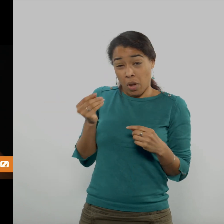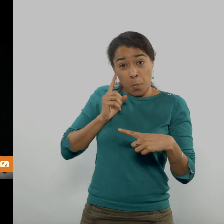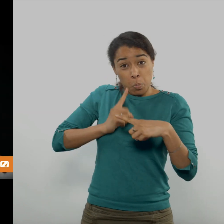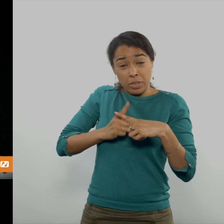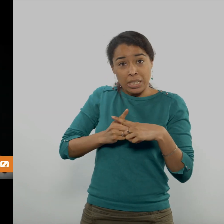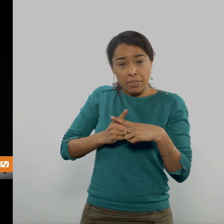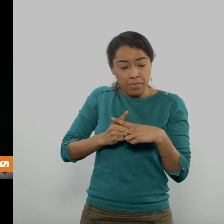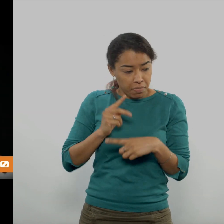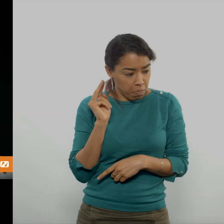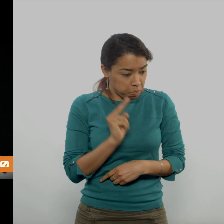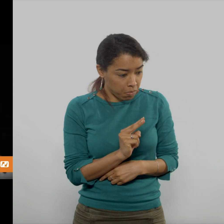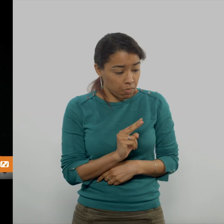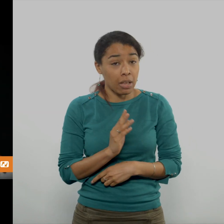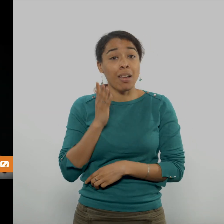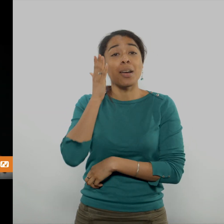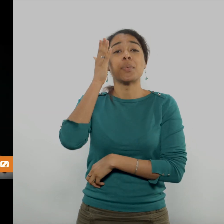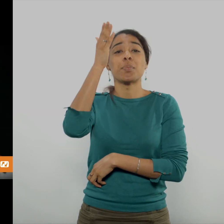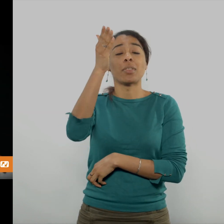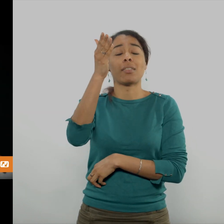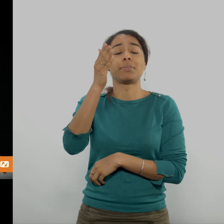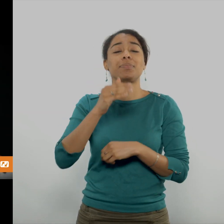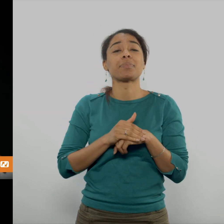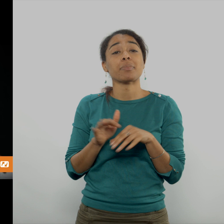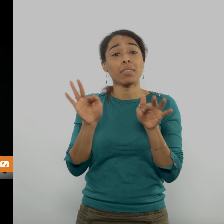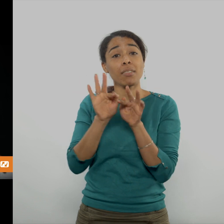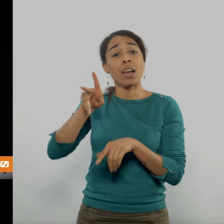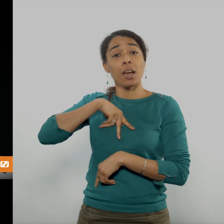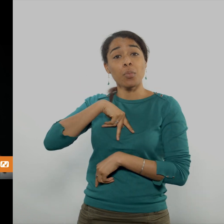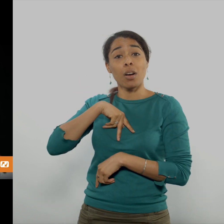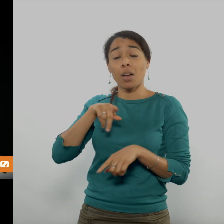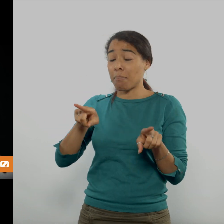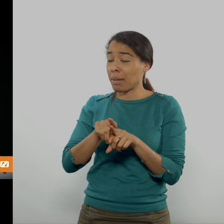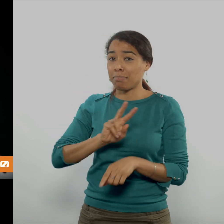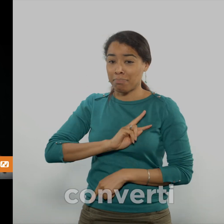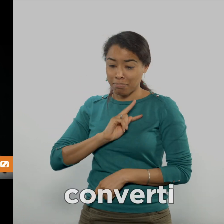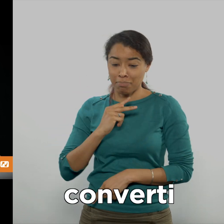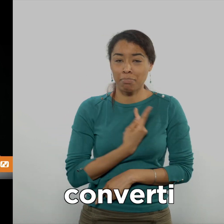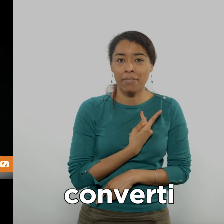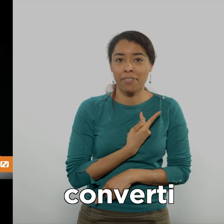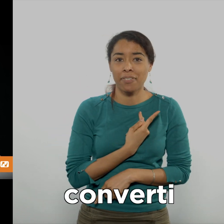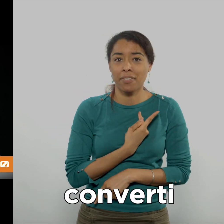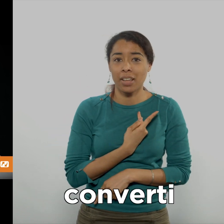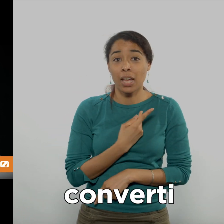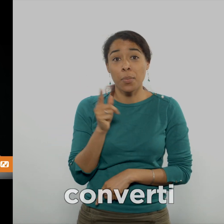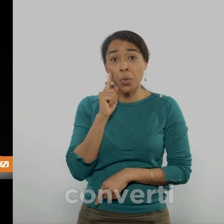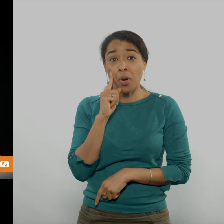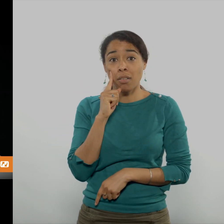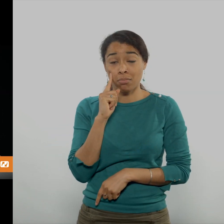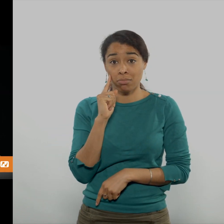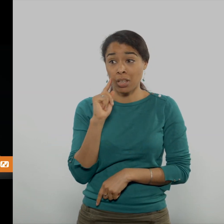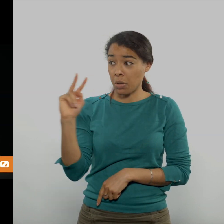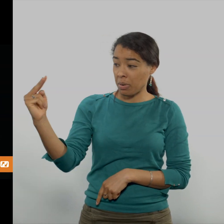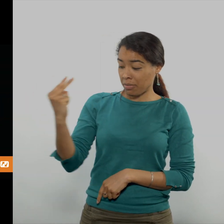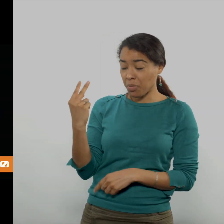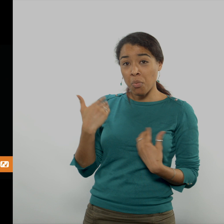vie. Et quelques années après, mon frère s'est tourné vers Jésus également parce qu'il a vu l'aspect positif que